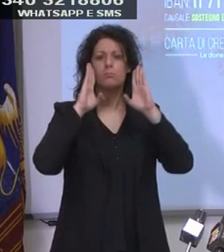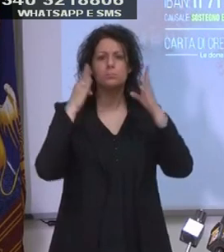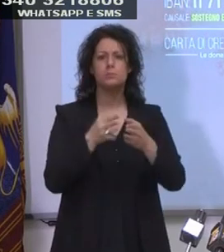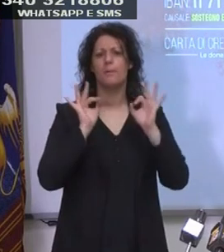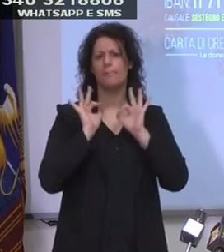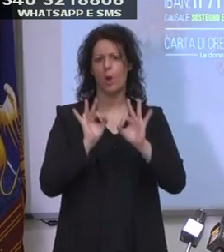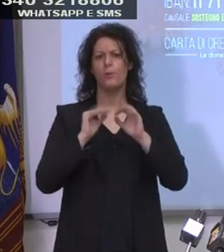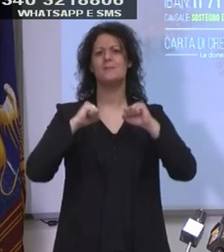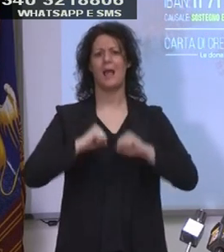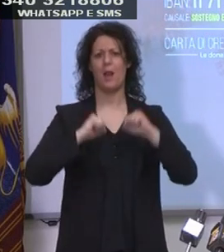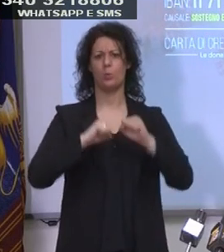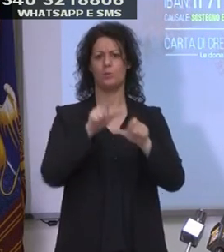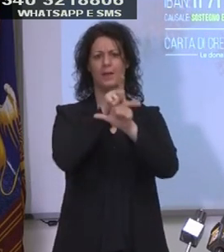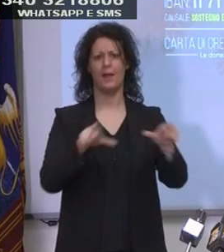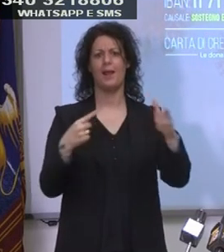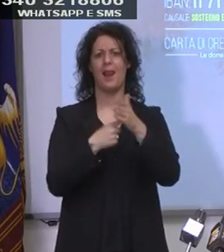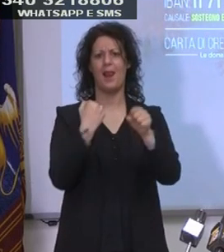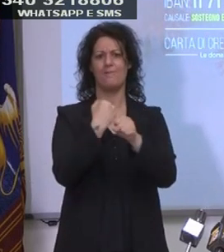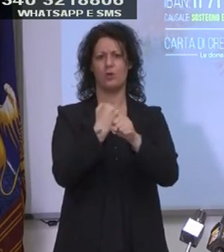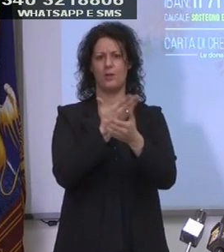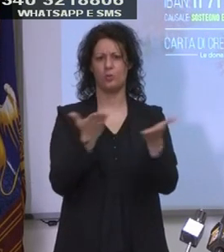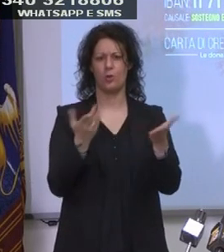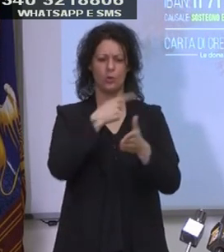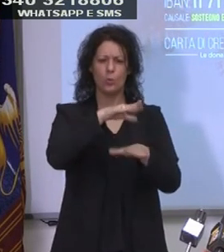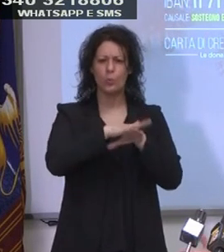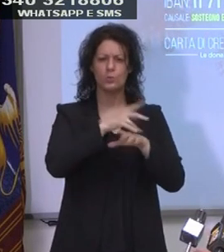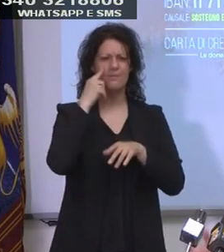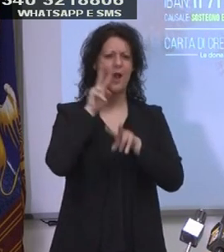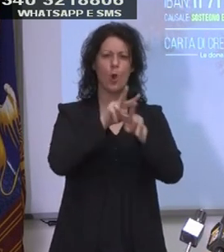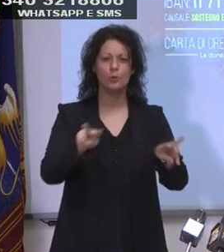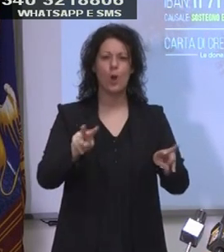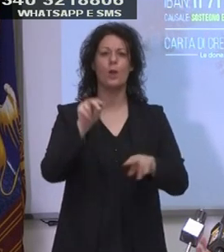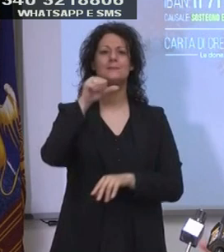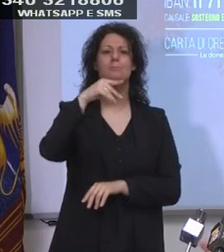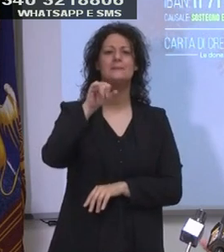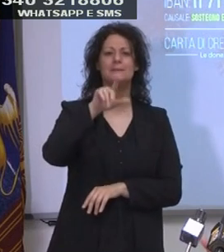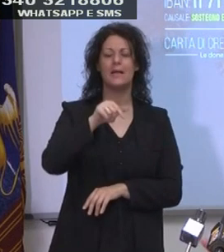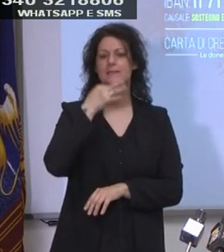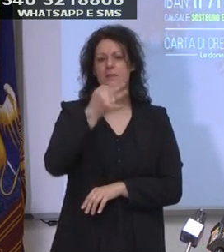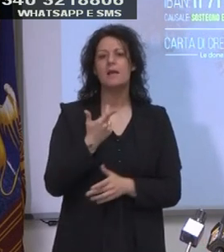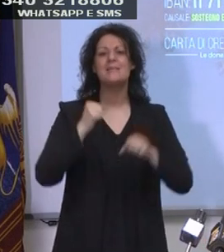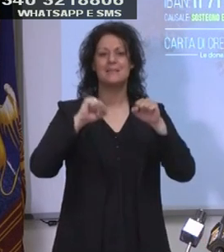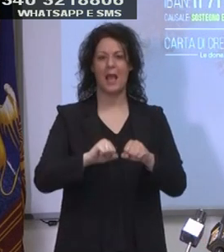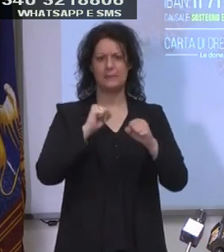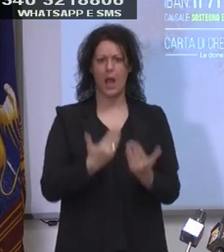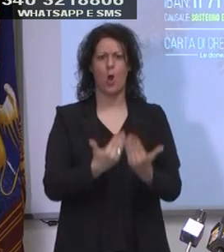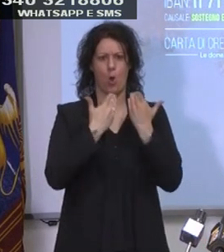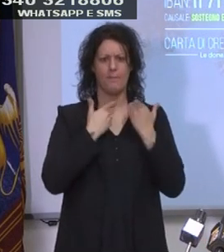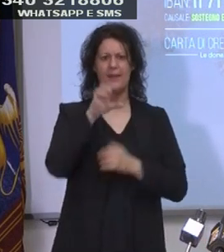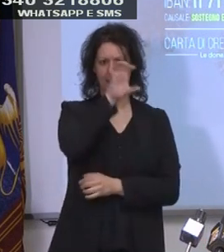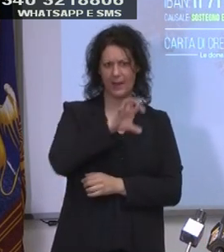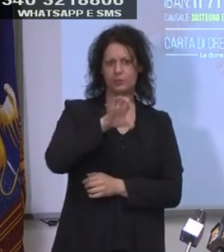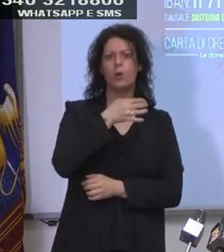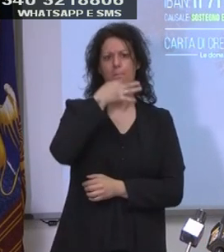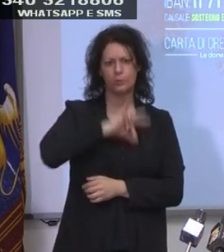lavoratori, di andare con le spese a fare i controlli, eccetera. Per cui la sanità è una competenza nostra, diciamo ce la gestiamo come